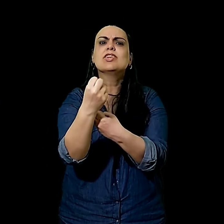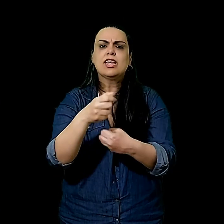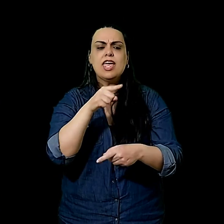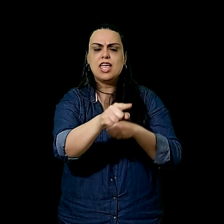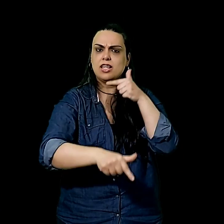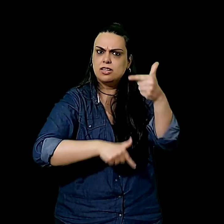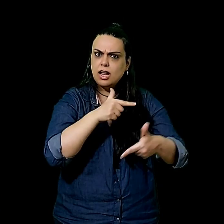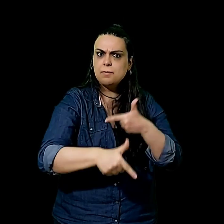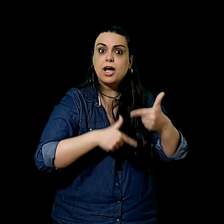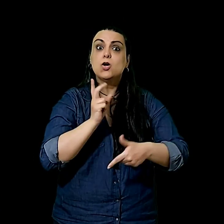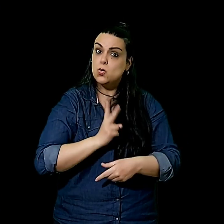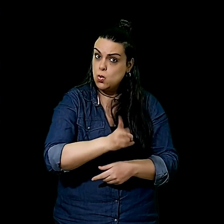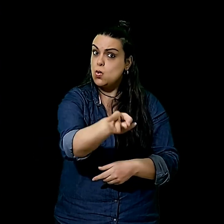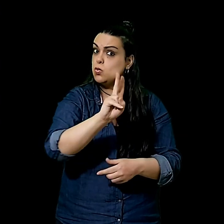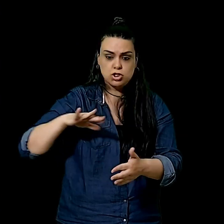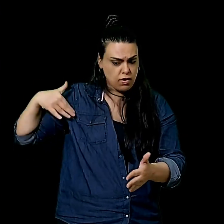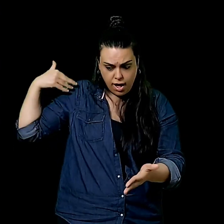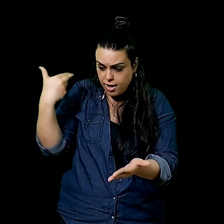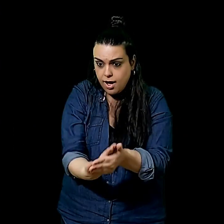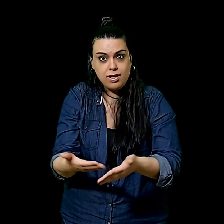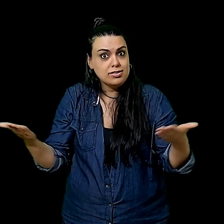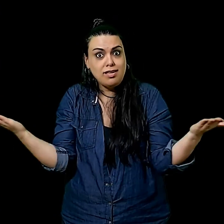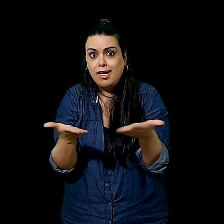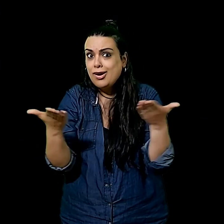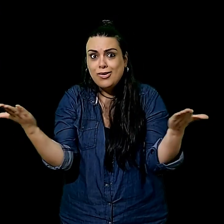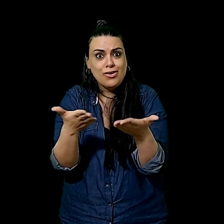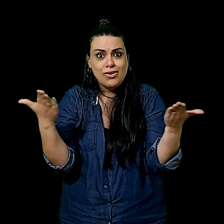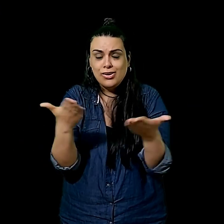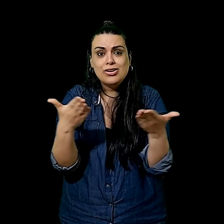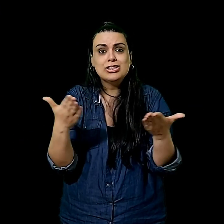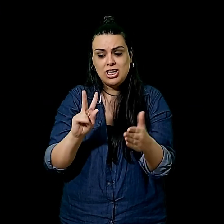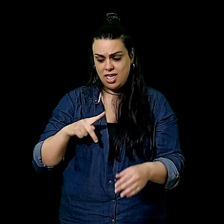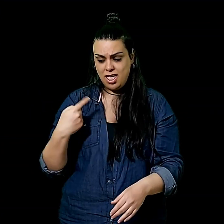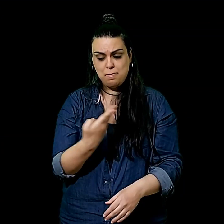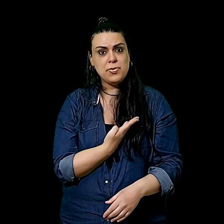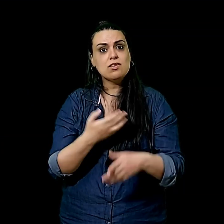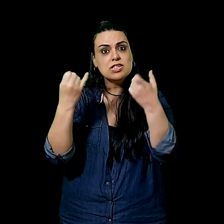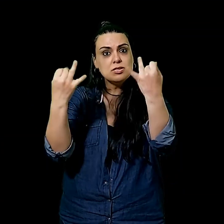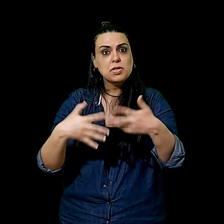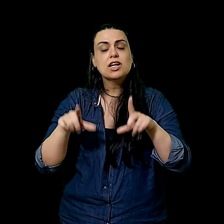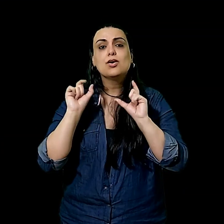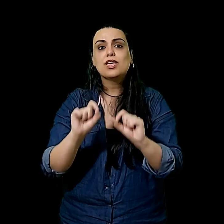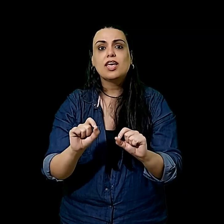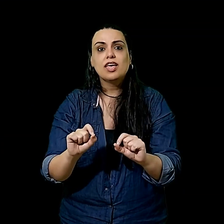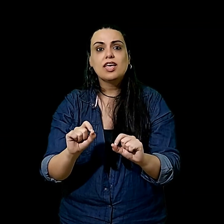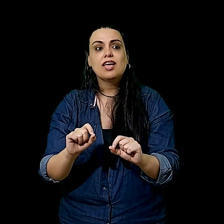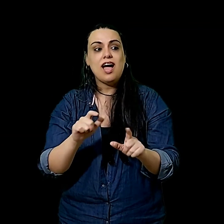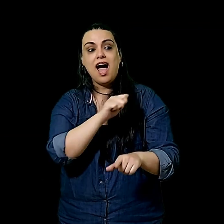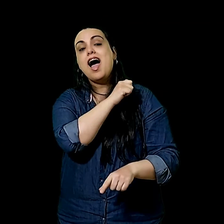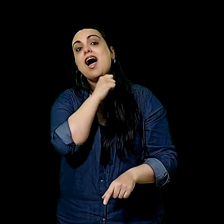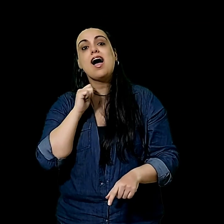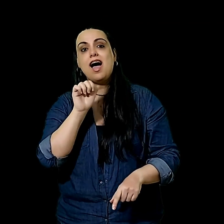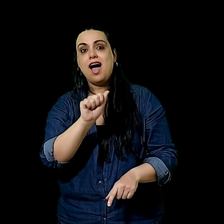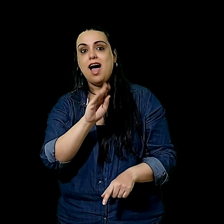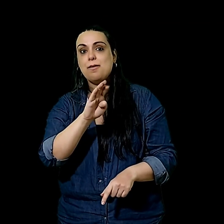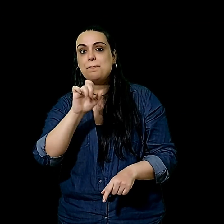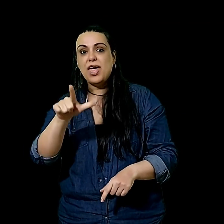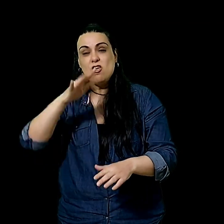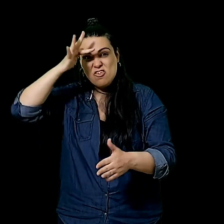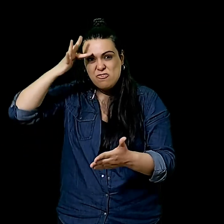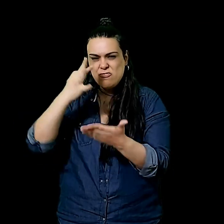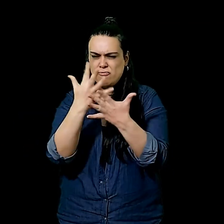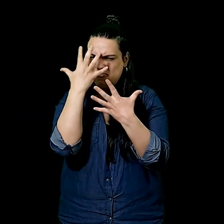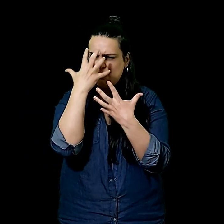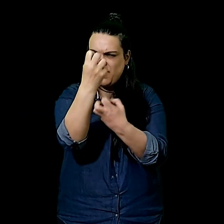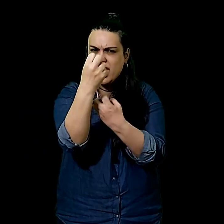aqui na terra, continua falando até o dia de hoje, disse o autor da carta aos Hebreus. Aí o texto diz assim: pelo que Abel, pela fé. Aí o texto